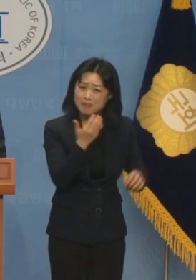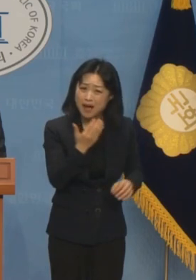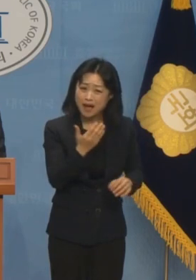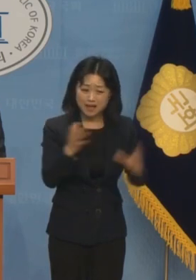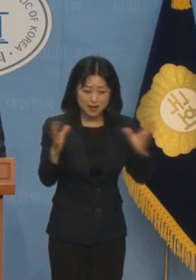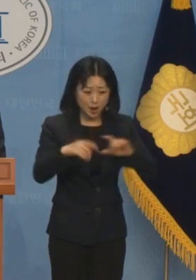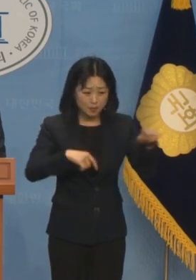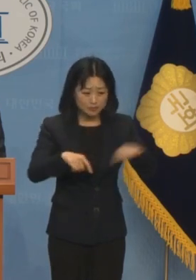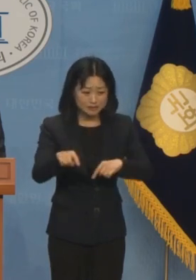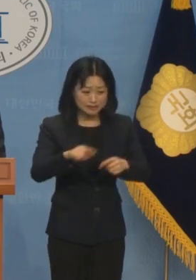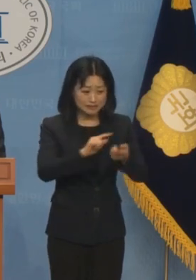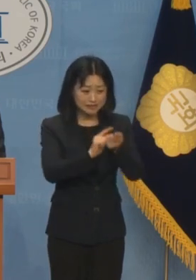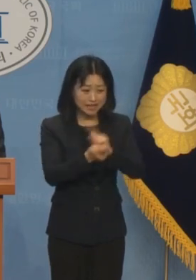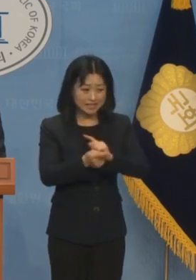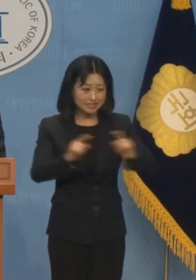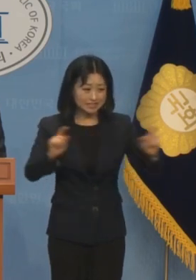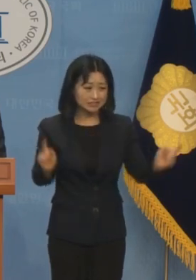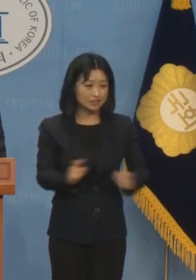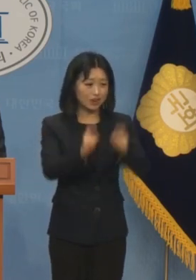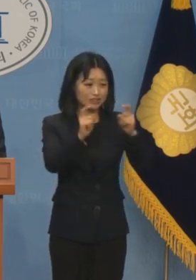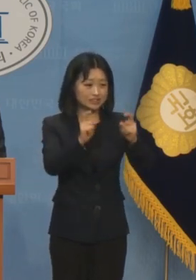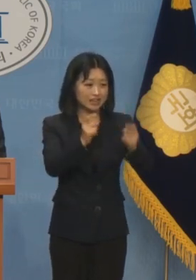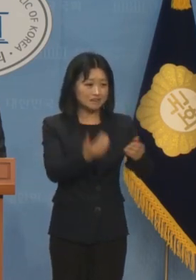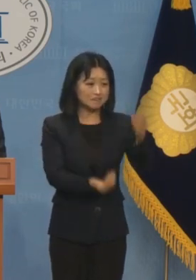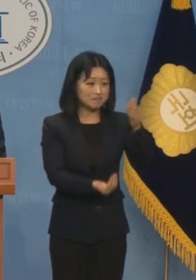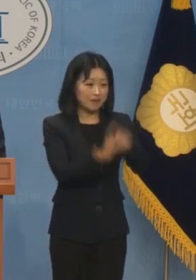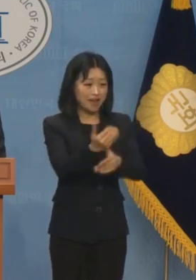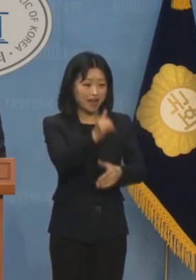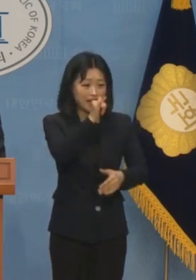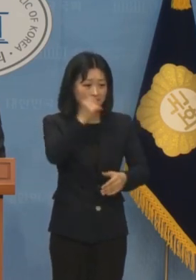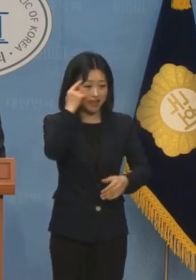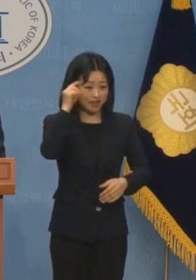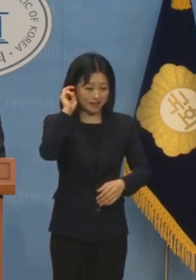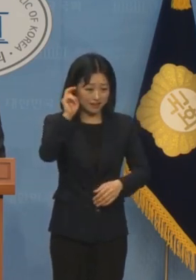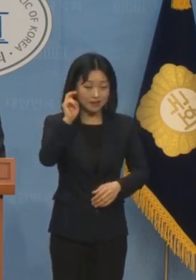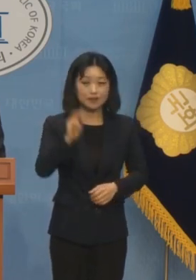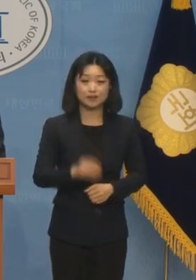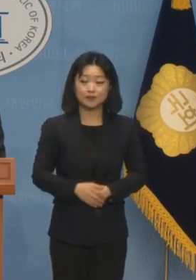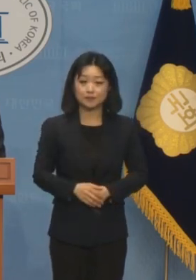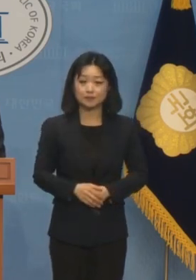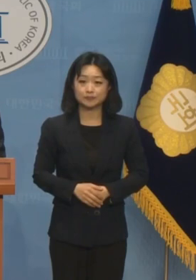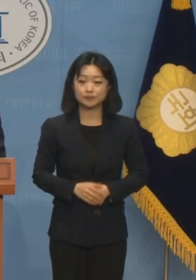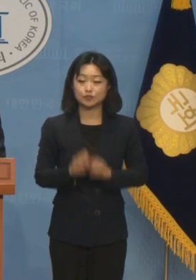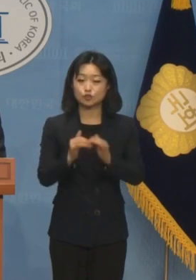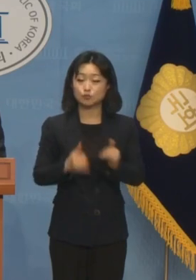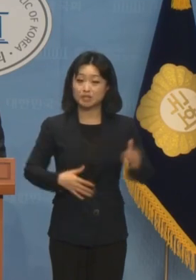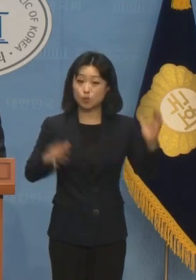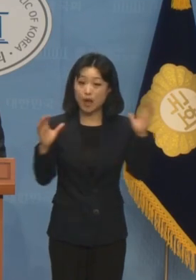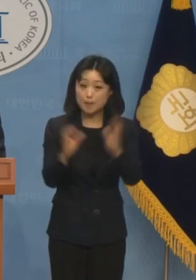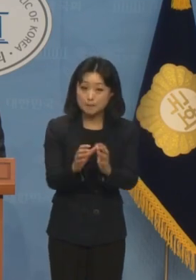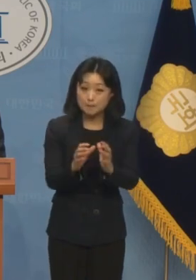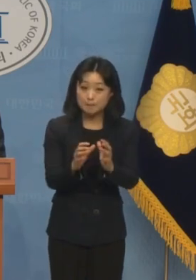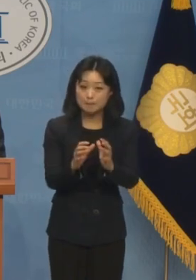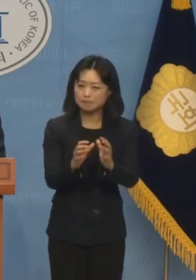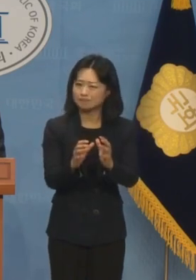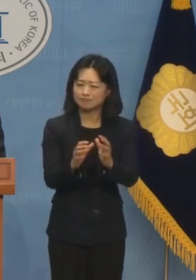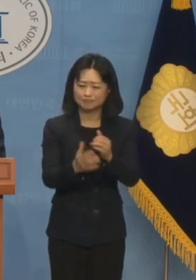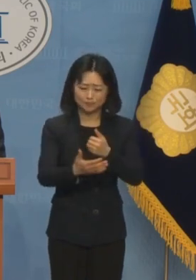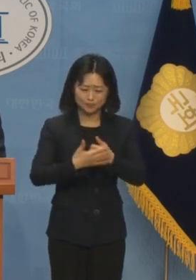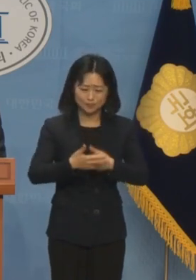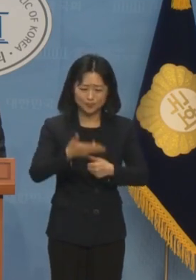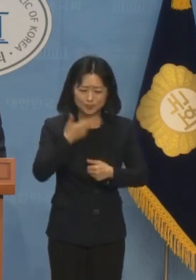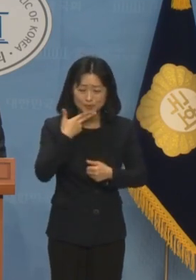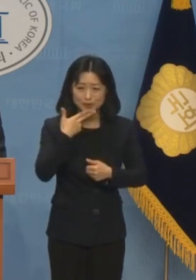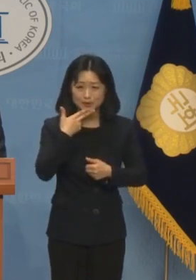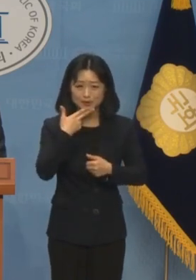협치 대신 정쟁을 촉발시킬 인물입니다. 국민 통합에도 하등 도움이 되지